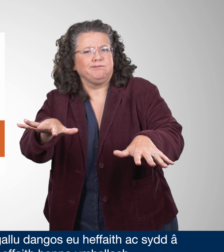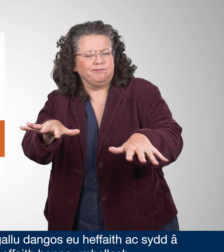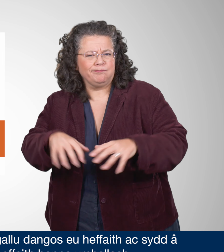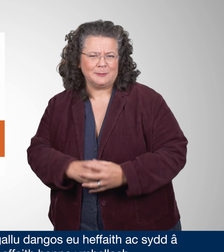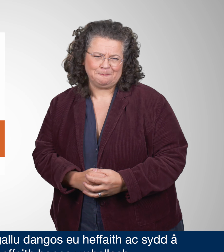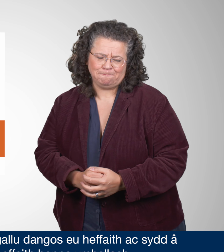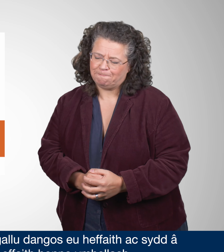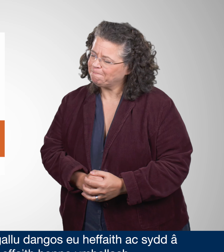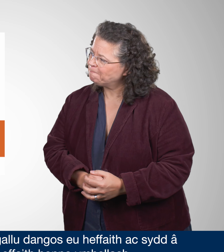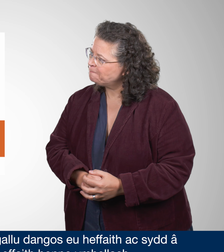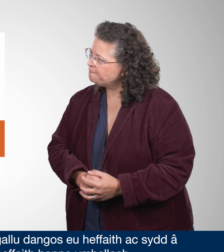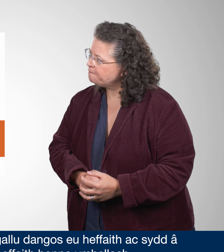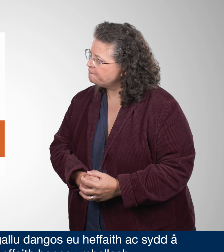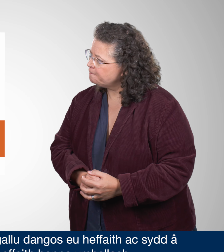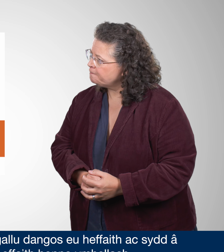effaith honno ymhellach.